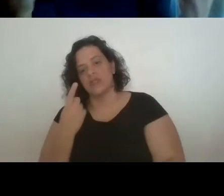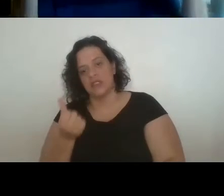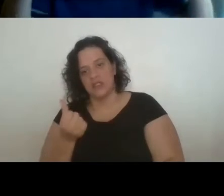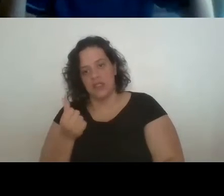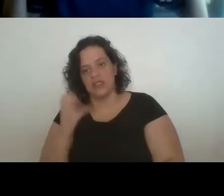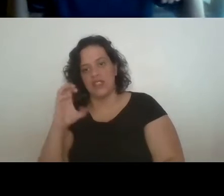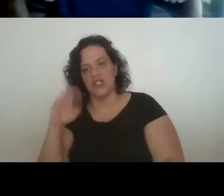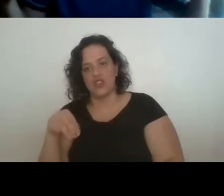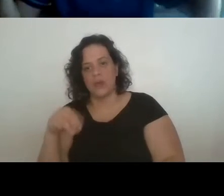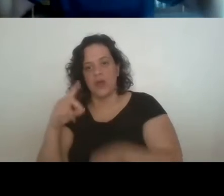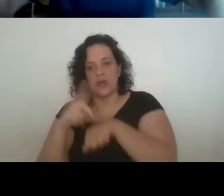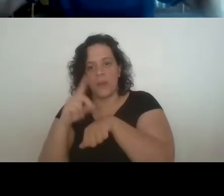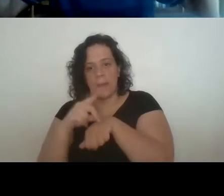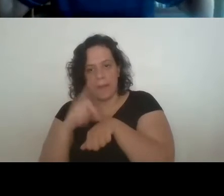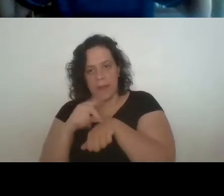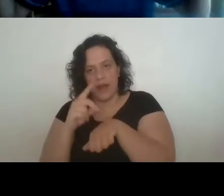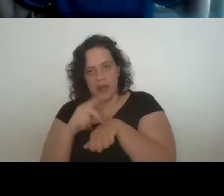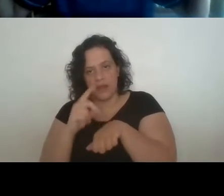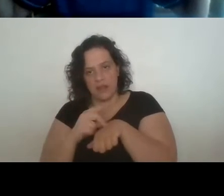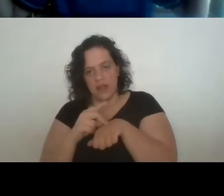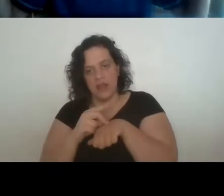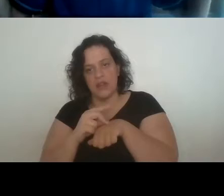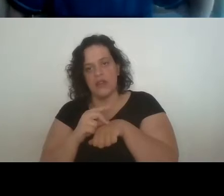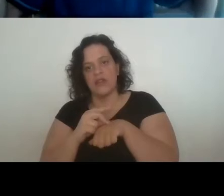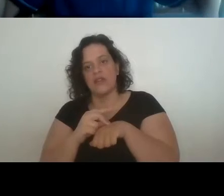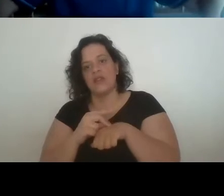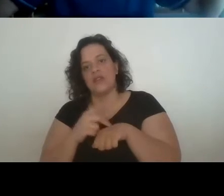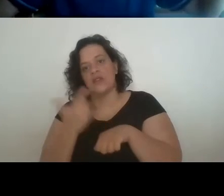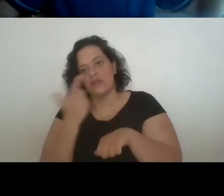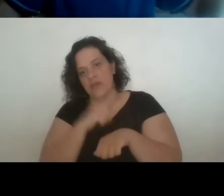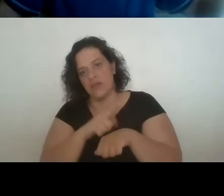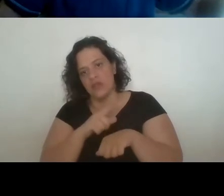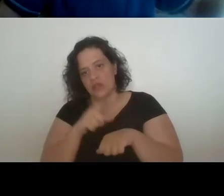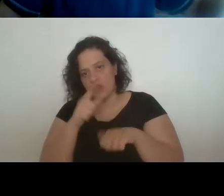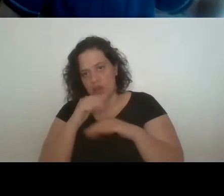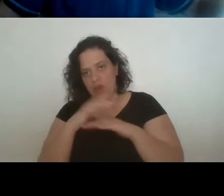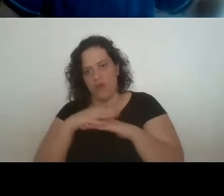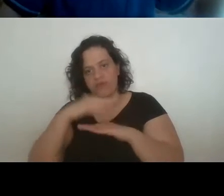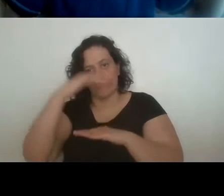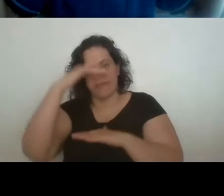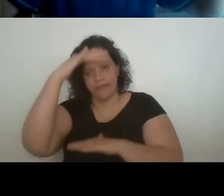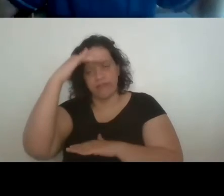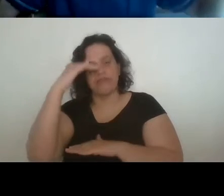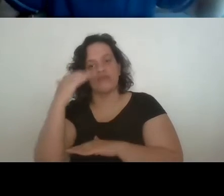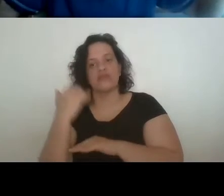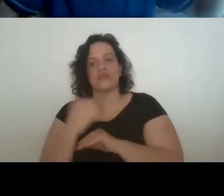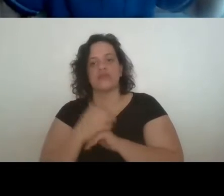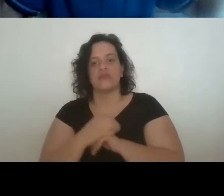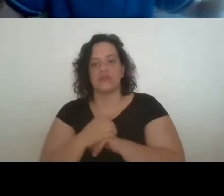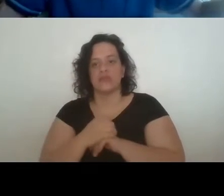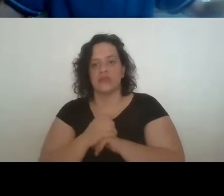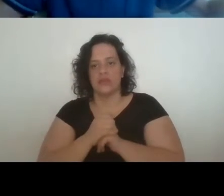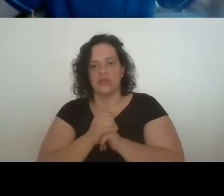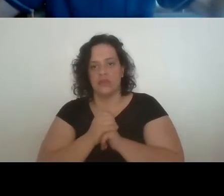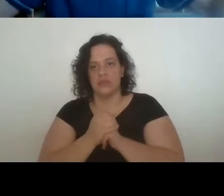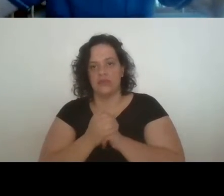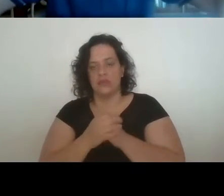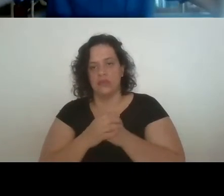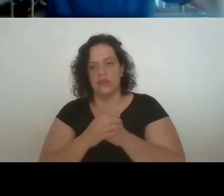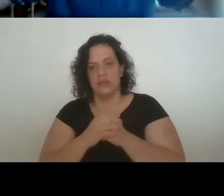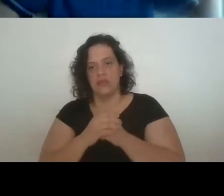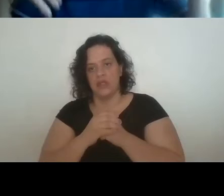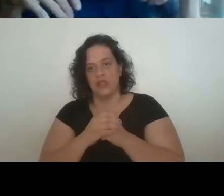para poder acolher essa quantidade de água que vai zerar a conta, quer dizer, vai